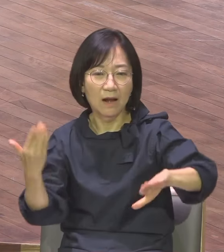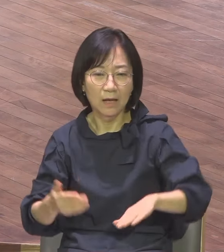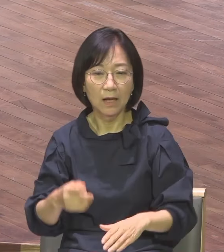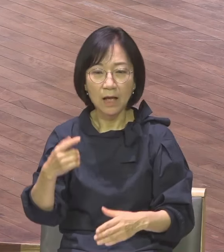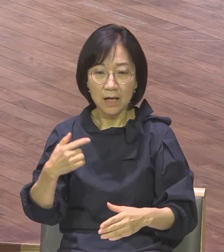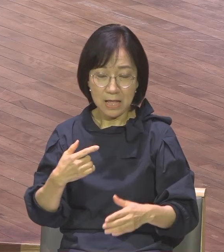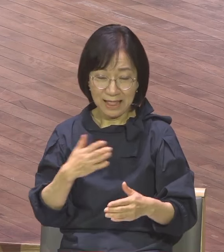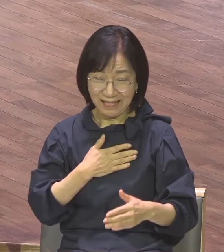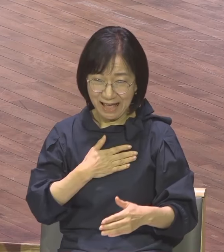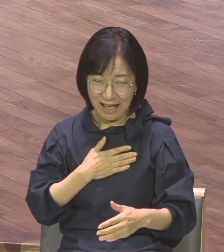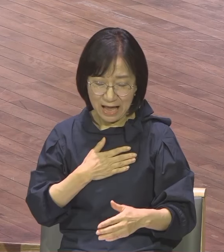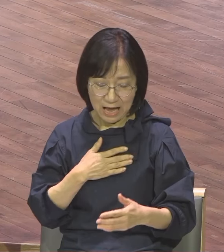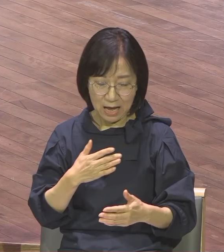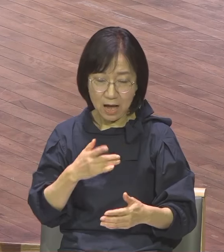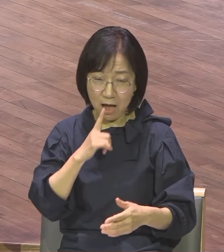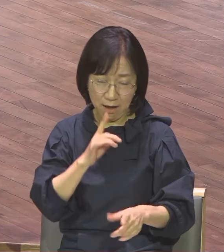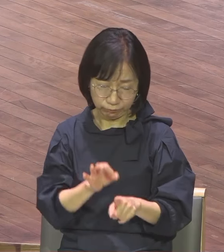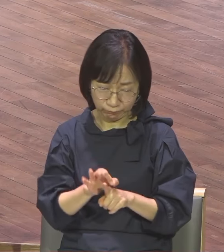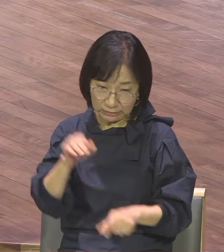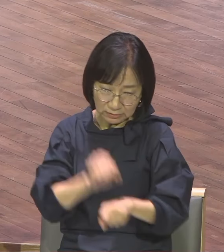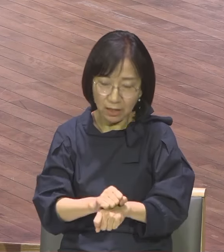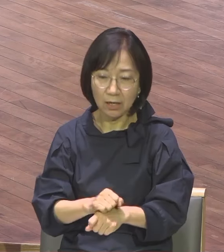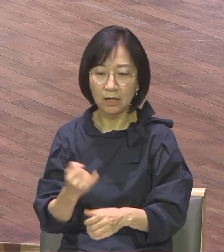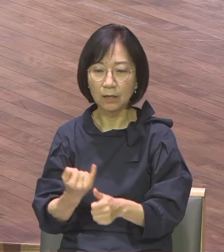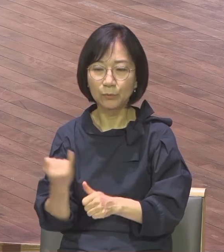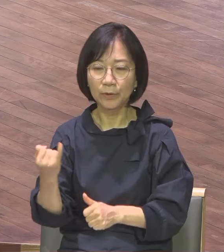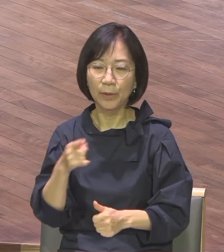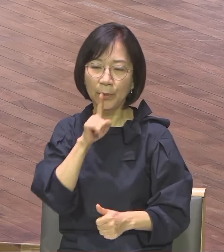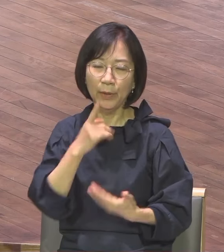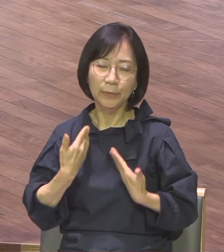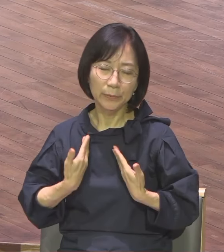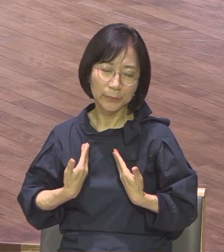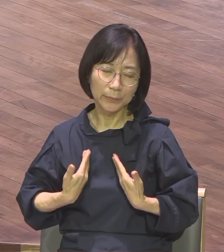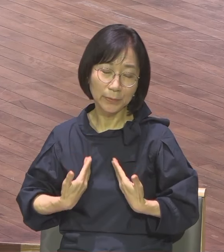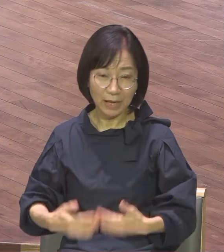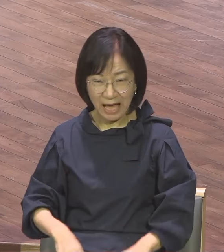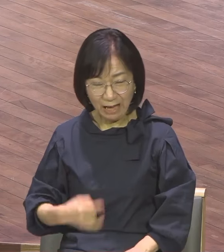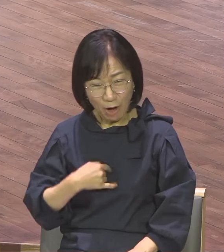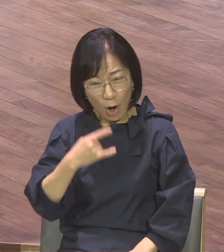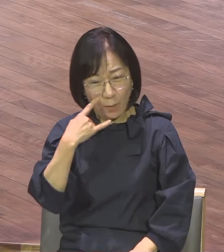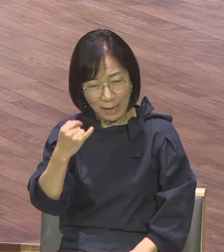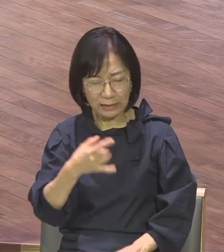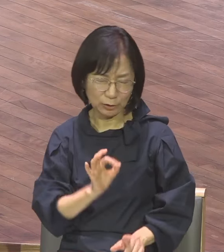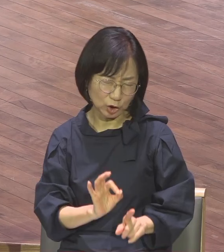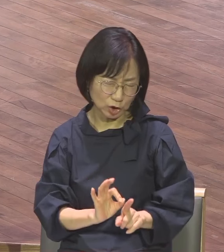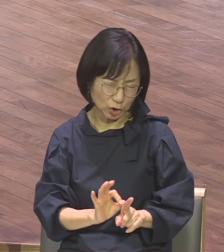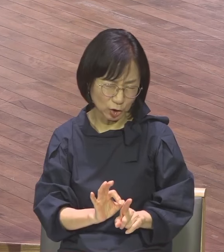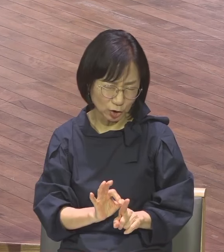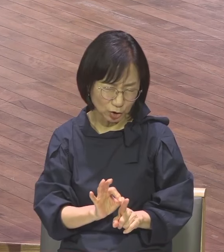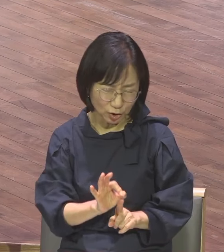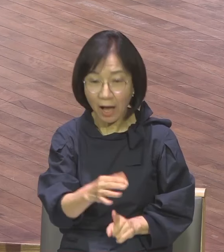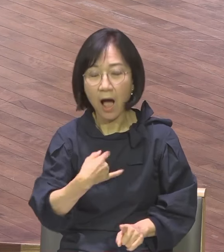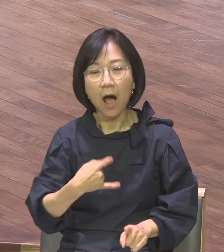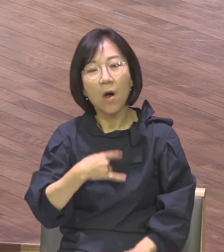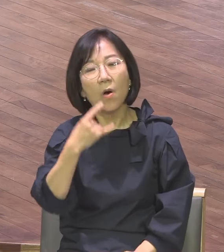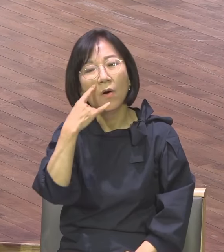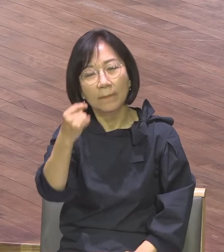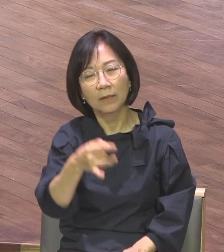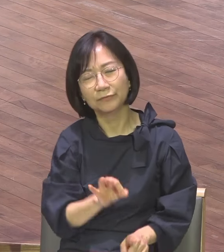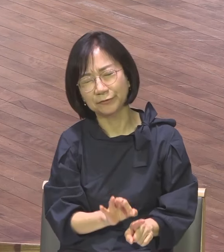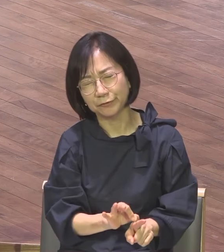말이 없더라고요. 우리 내가 만나보니까 말이 없어. 우리 어머니는 아침부터 밤까지 말해요.